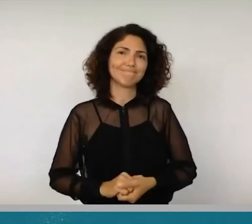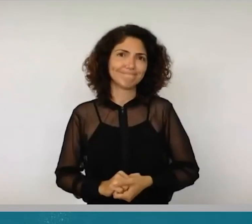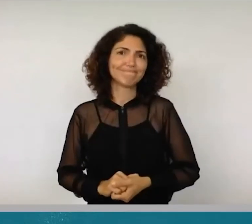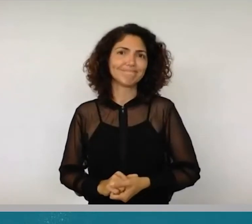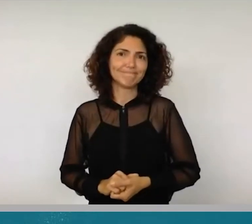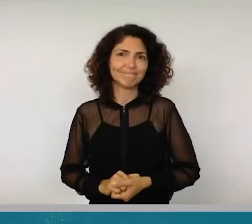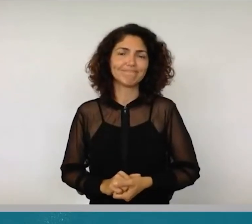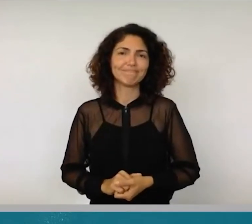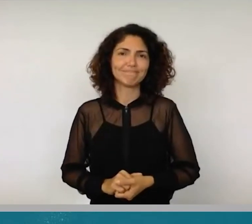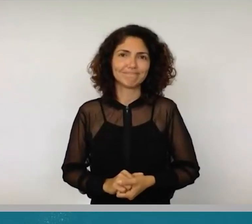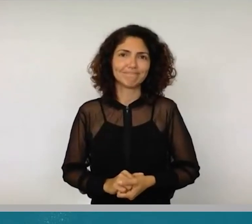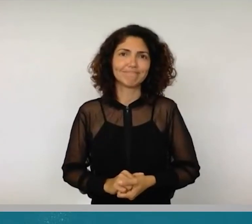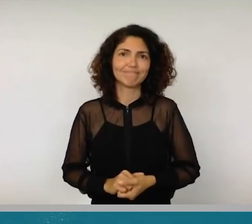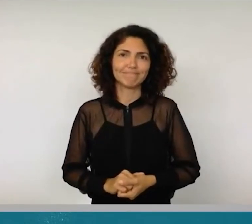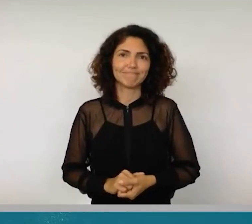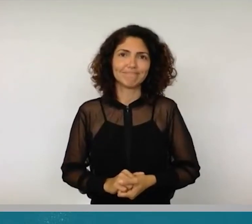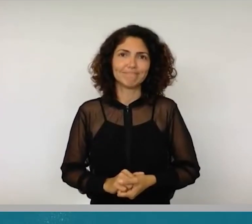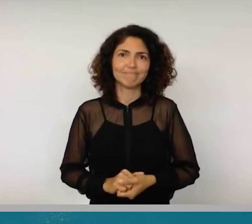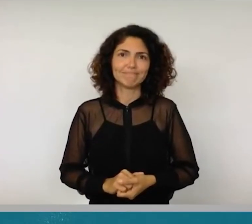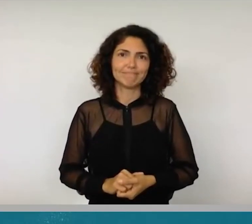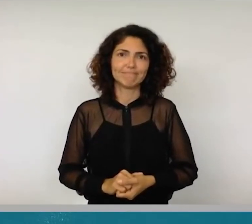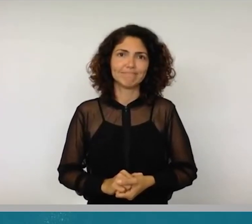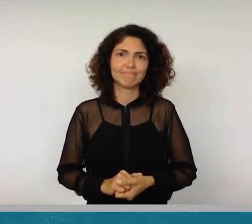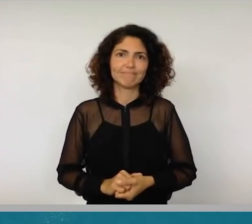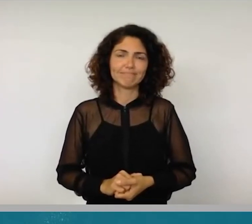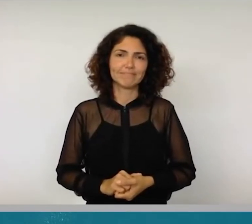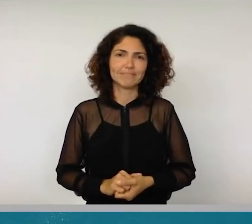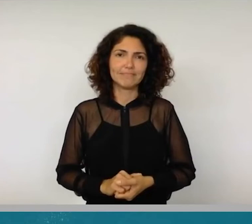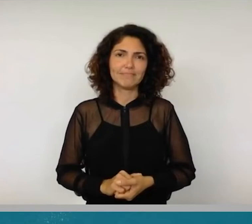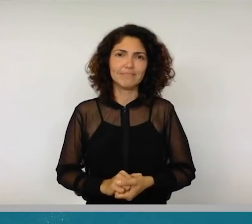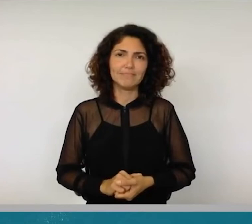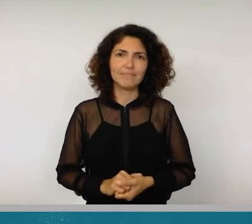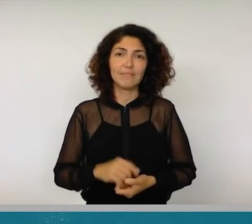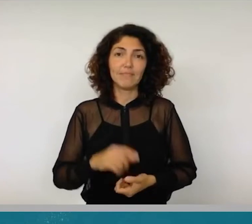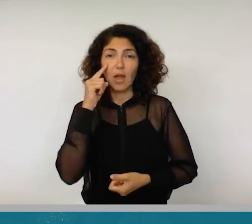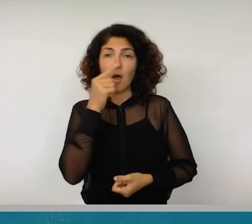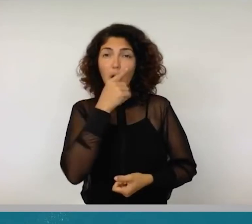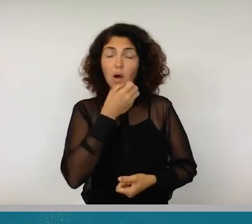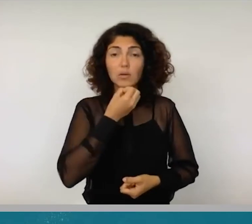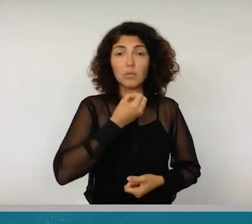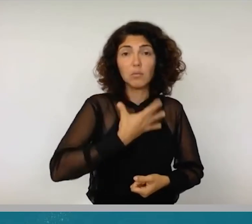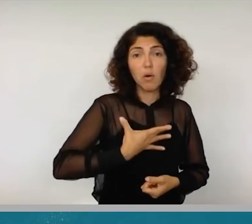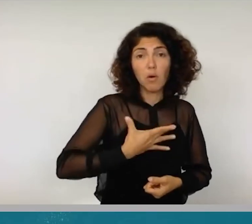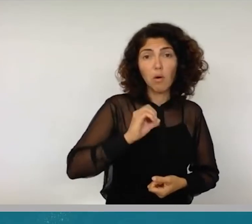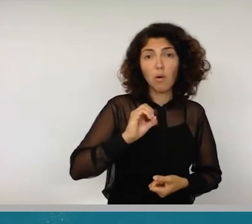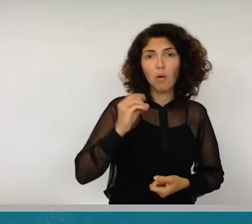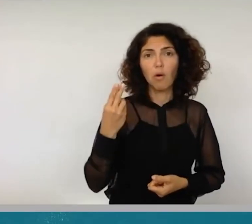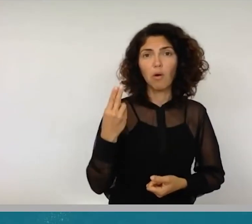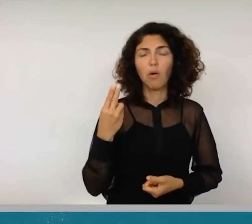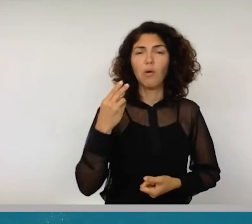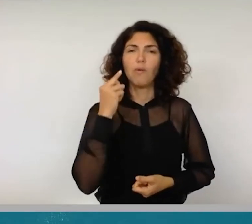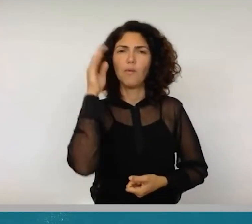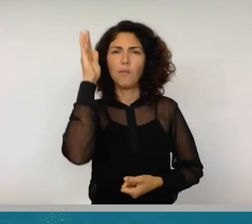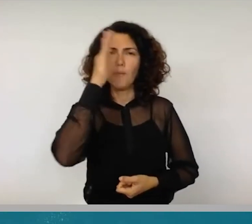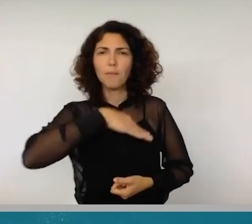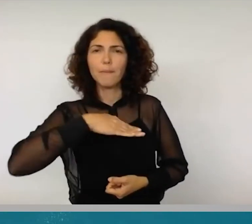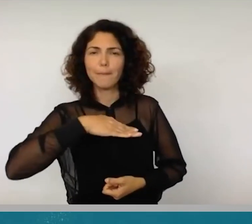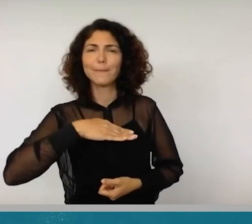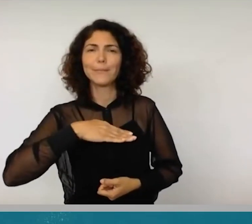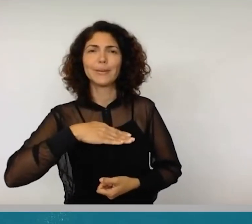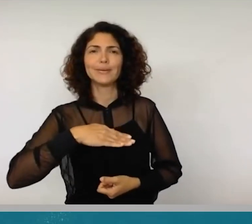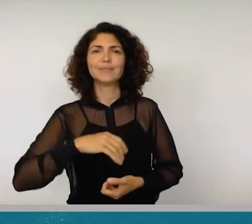Então, olhos bons, olhos maus, você começa a associar. Estou tentando fazer você entender esse versículo, tá? E vamos lá,